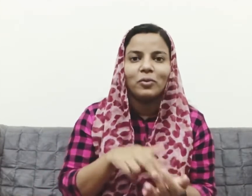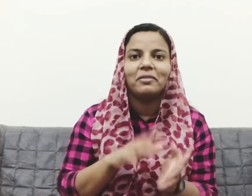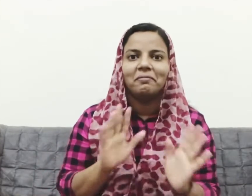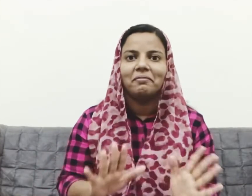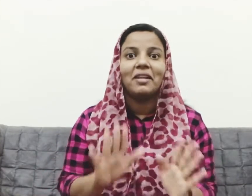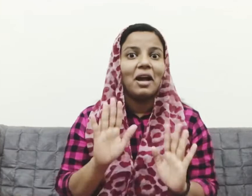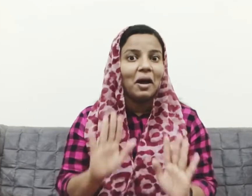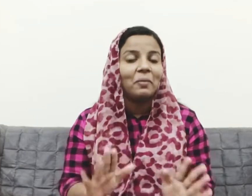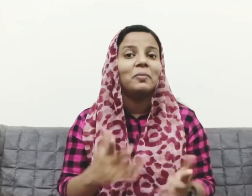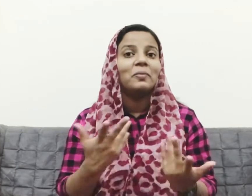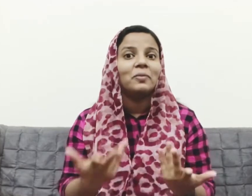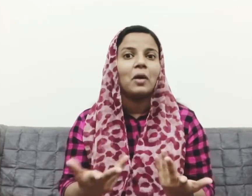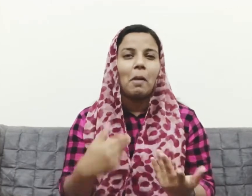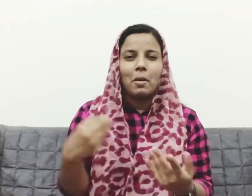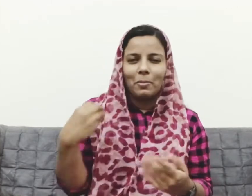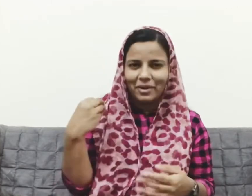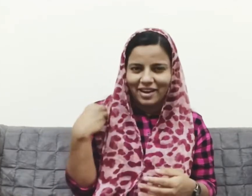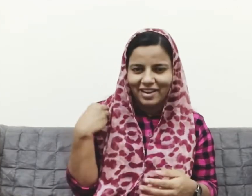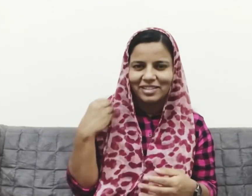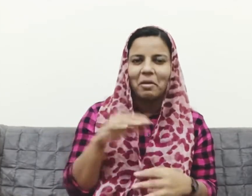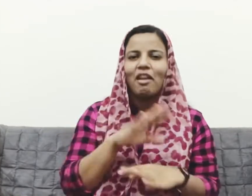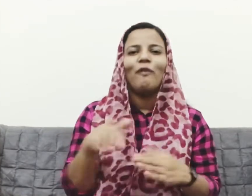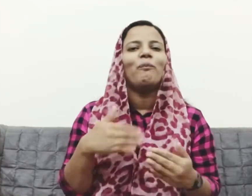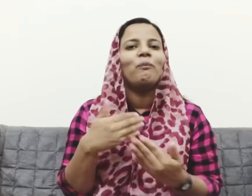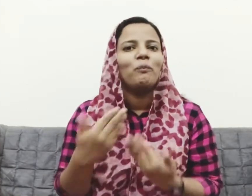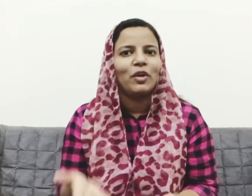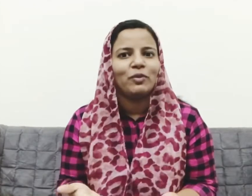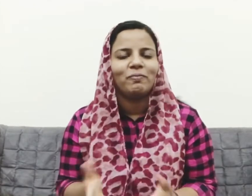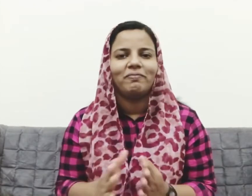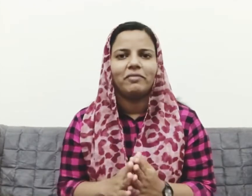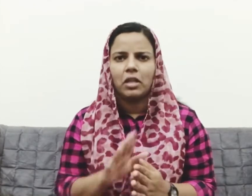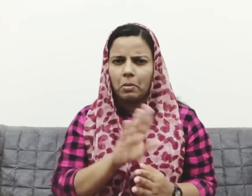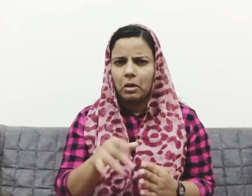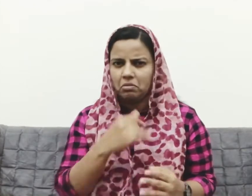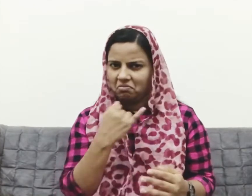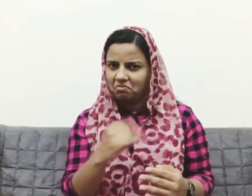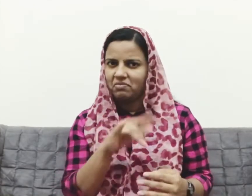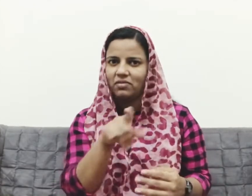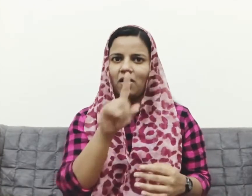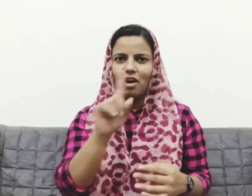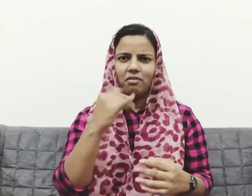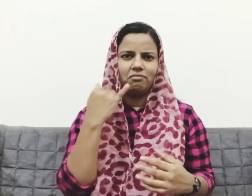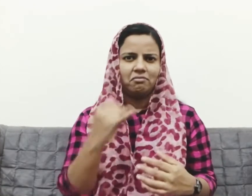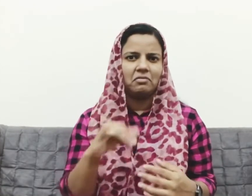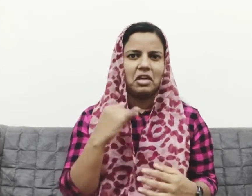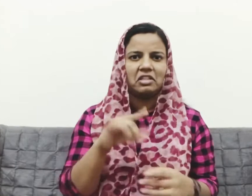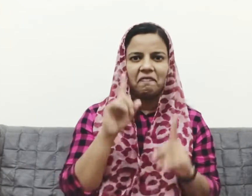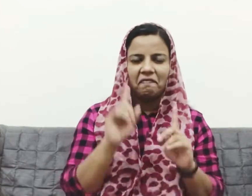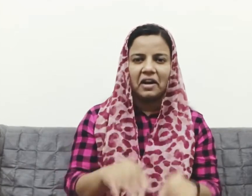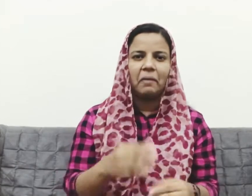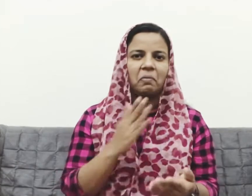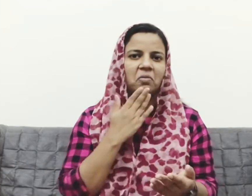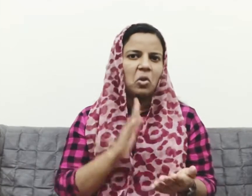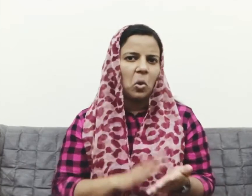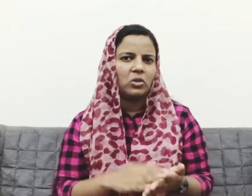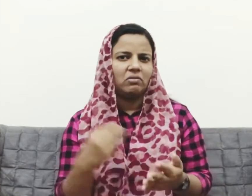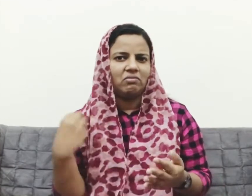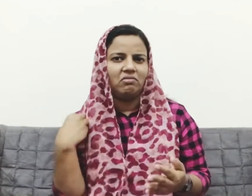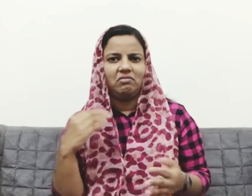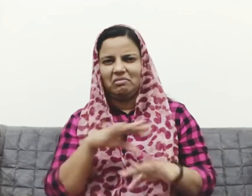കേൾക്കുമ്പോൾ ആകെയാൽ എന്നെ ഉപദ്രവിക്കുന്നവർ ഇടറി വീഴും. അതായത് എനിക്ക് നേരെ ദോഷം ചെയ്യാൻ, എനിക്ക് നേരെ